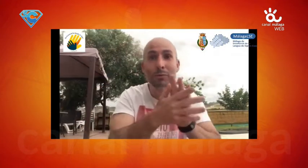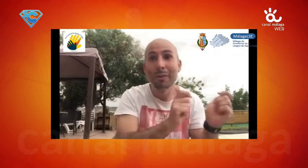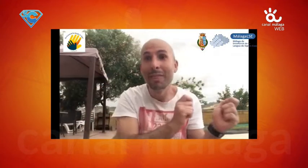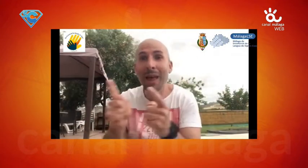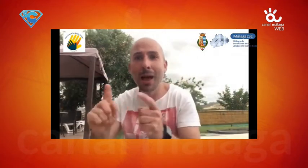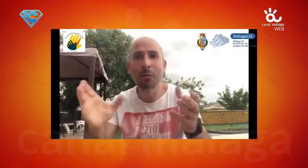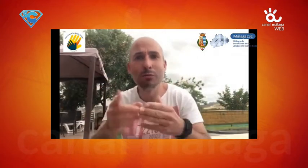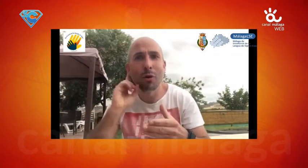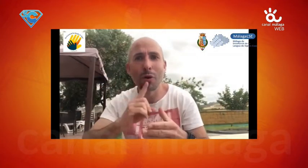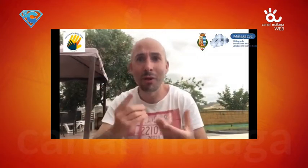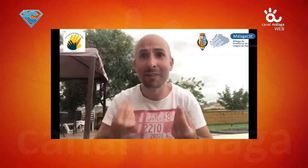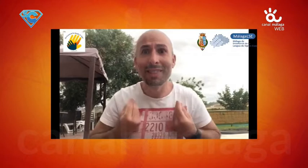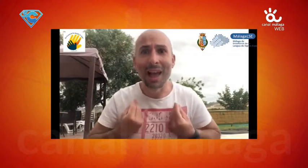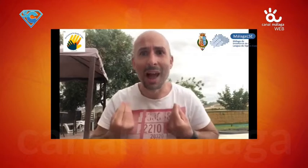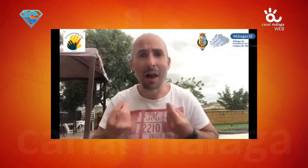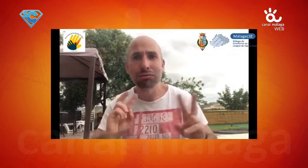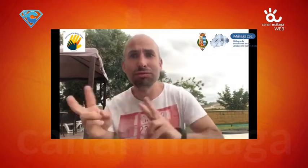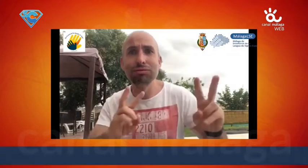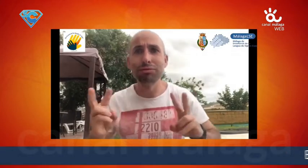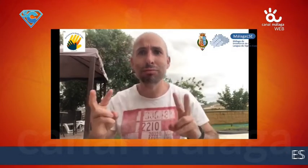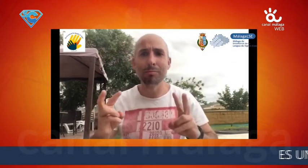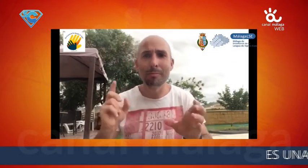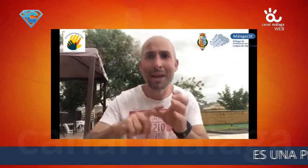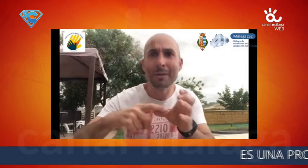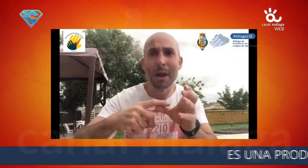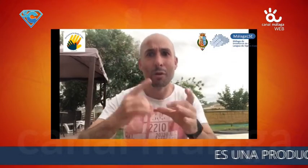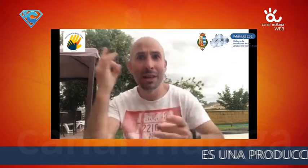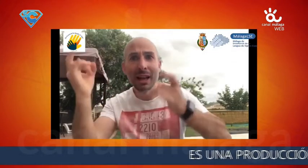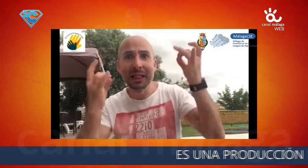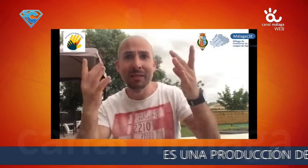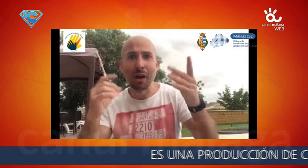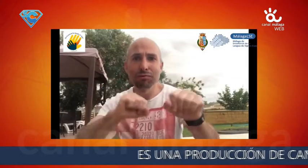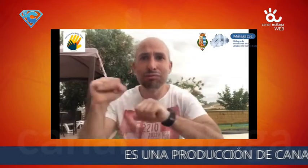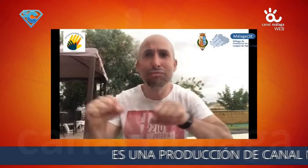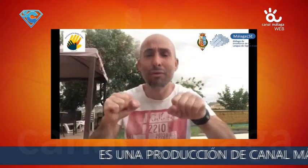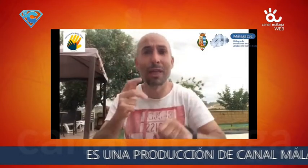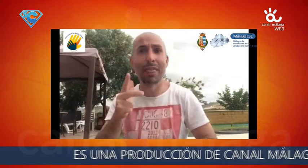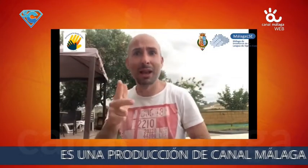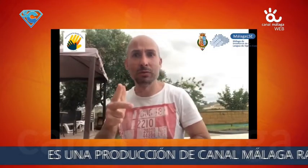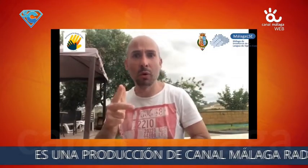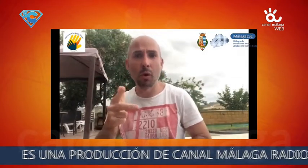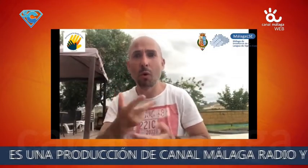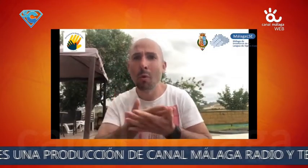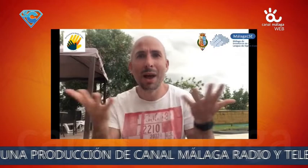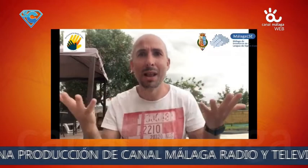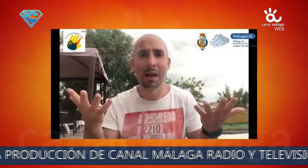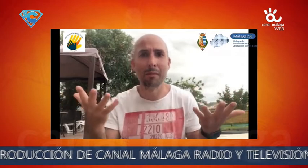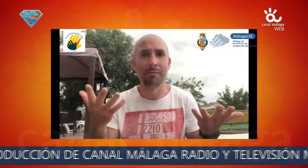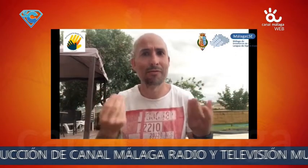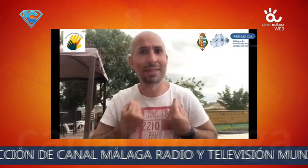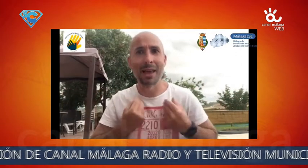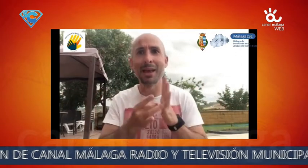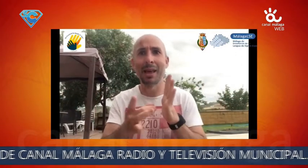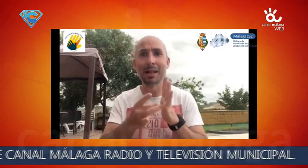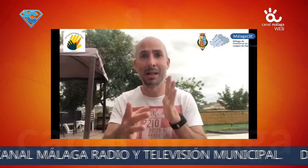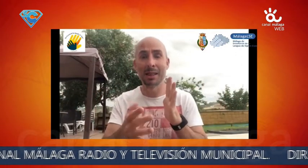comunidad sorda vida, es vitalidad, es participación, creatividad, defiende nuestros derechos, nos da calidad